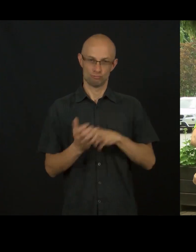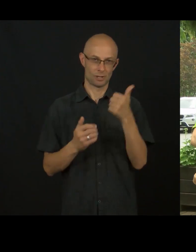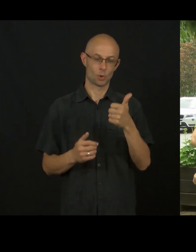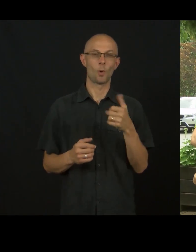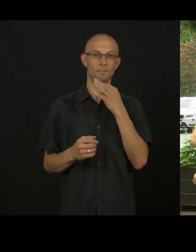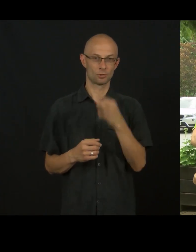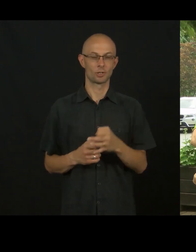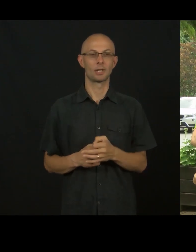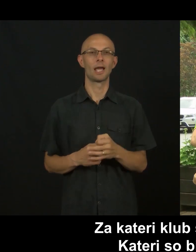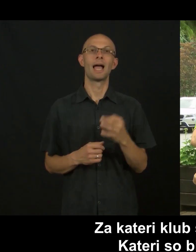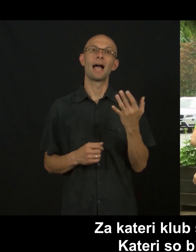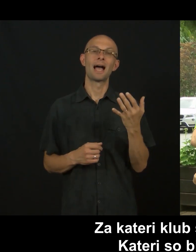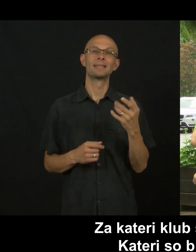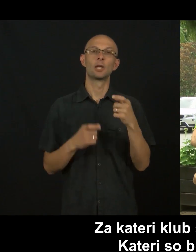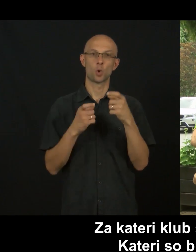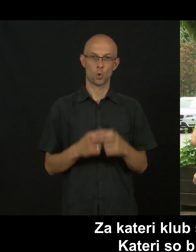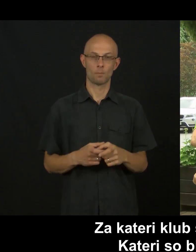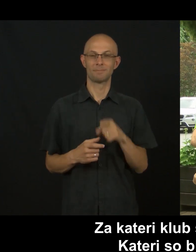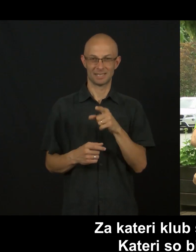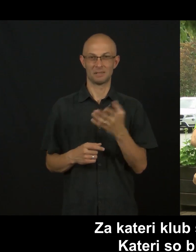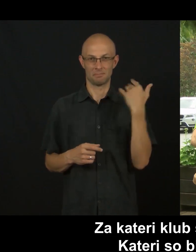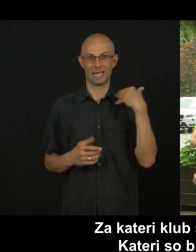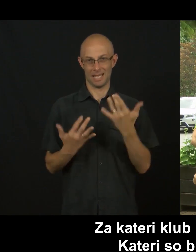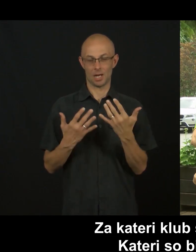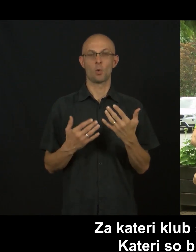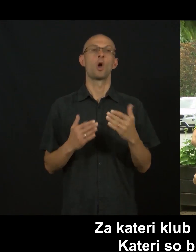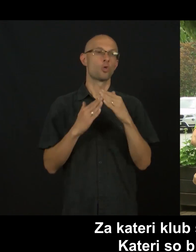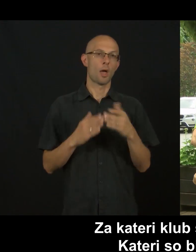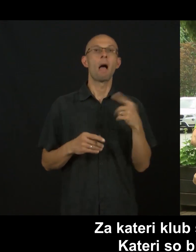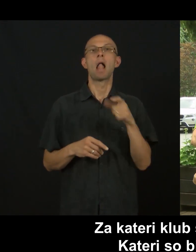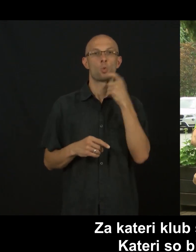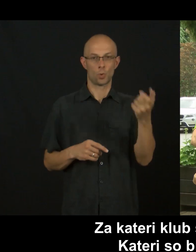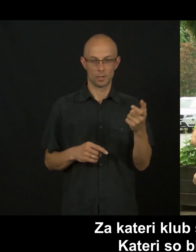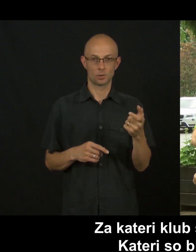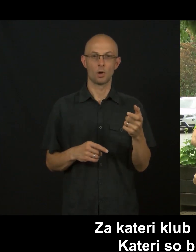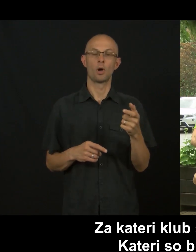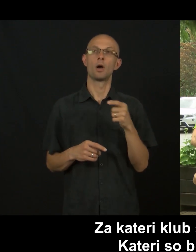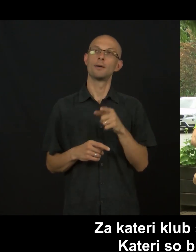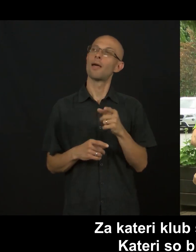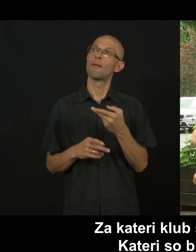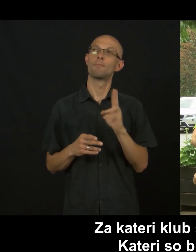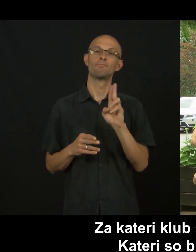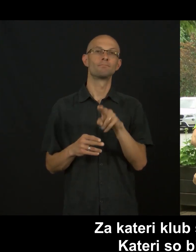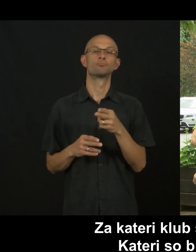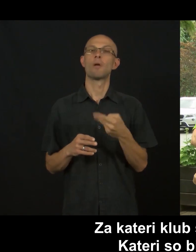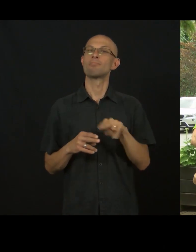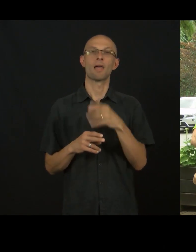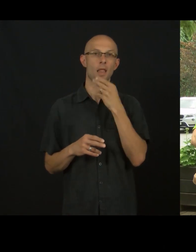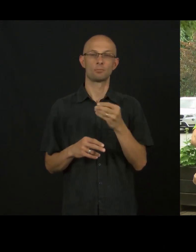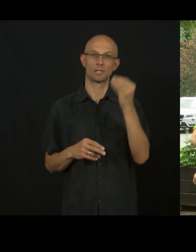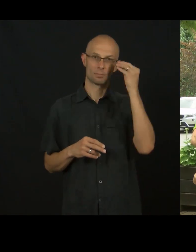vprašali. Eno vprašanje. Kateri klub, za katerega si igral doma in v tujini, bili najlepši